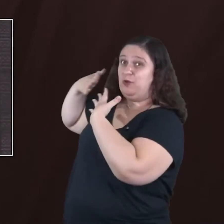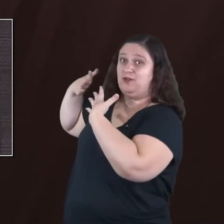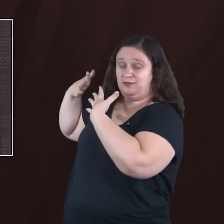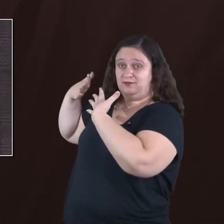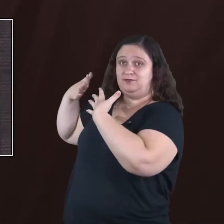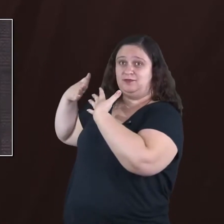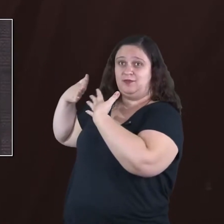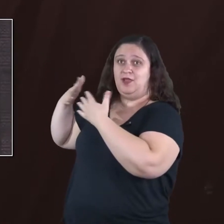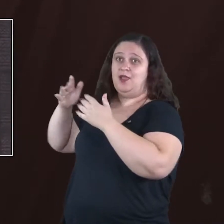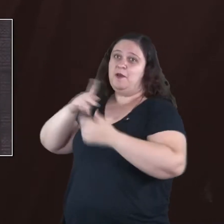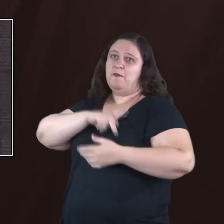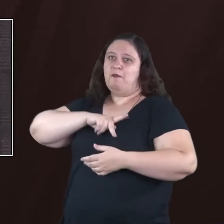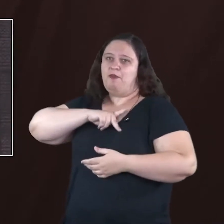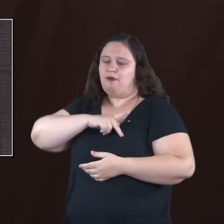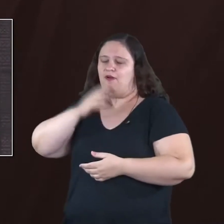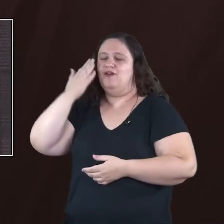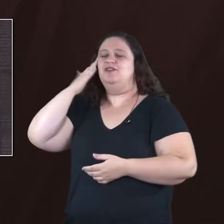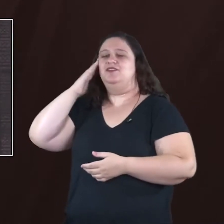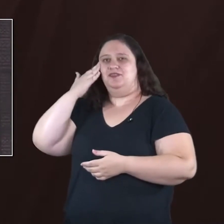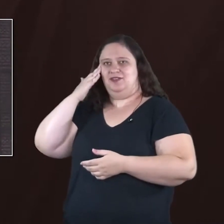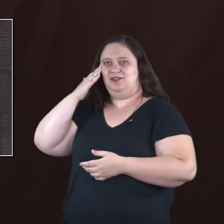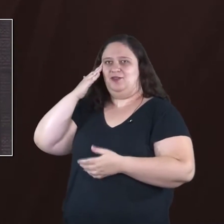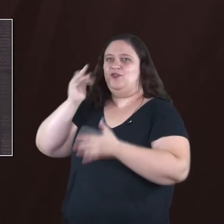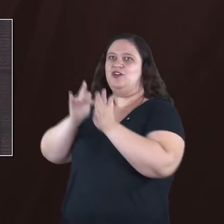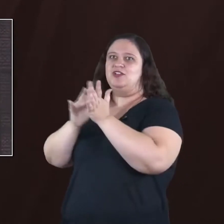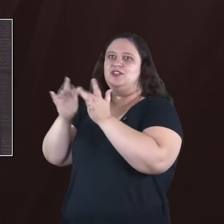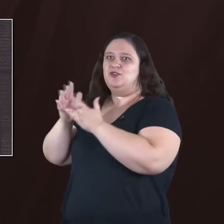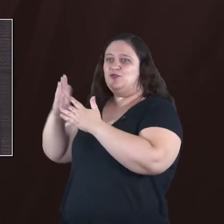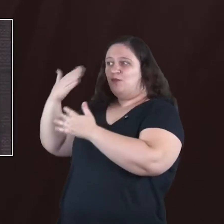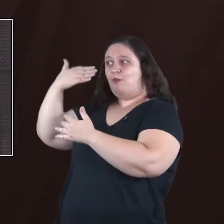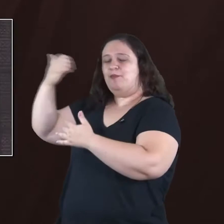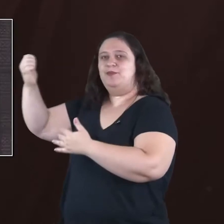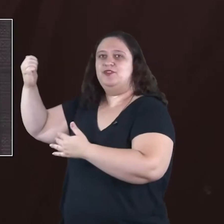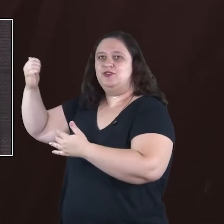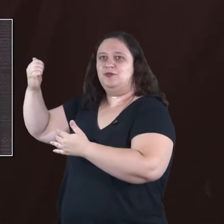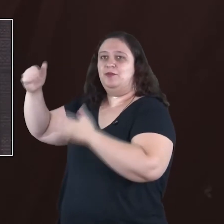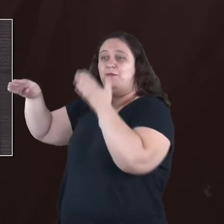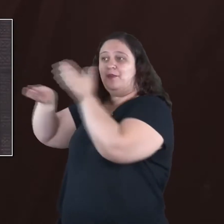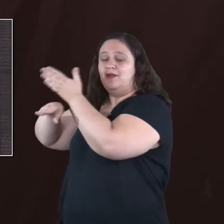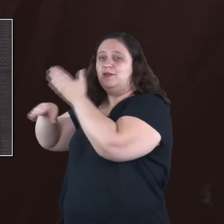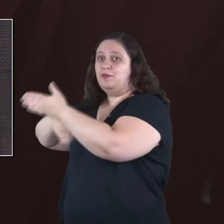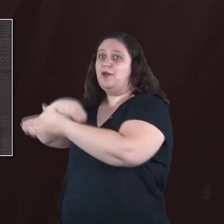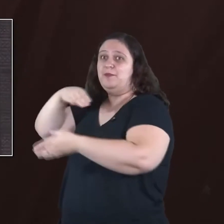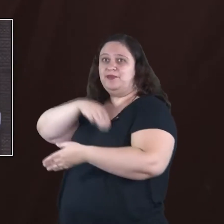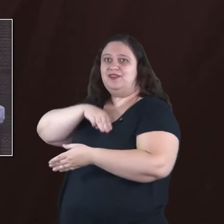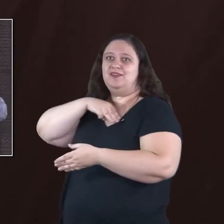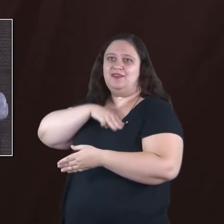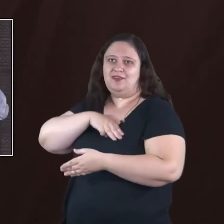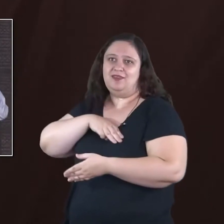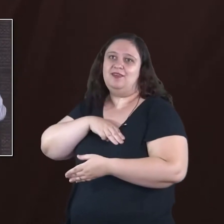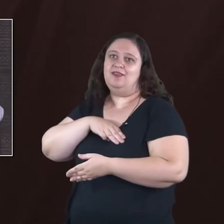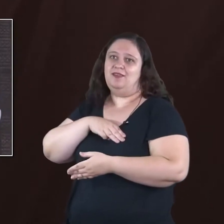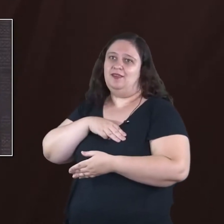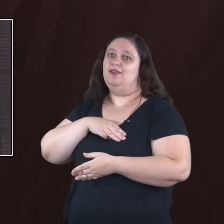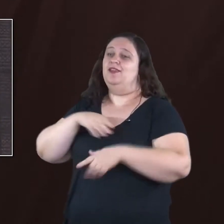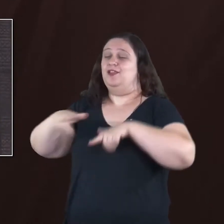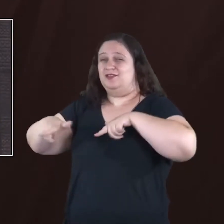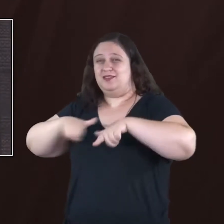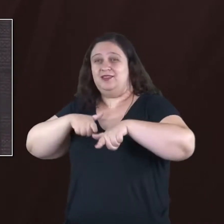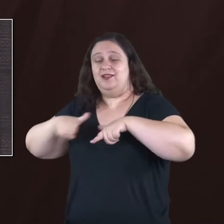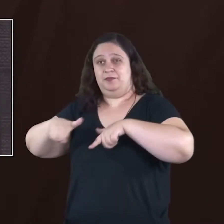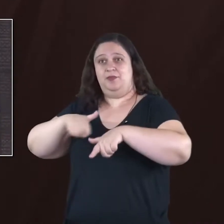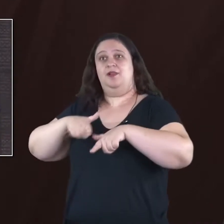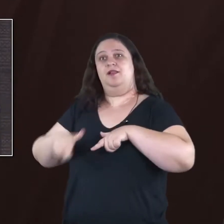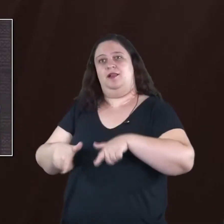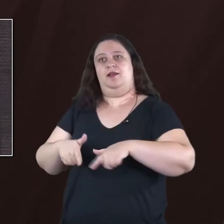já entendeu que Jesus o chamou para o seu ministério. Jesus o chamou para ir trabalhar no campo, para